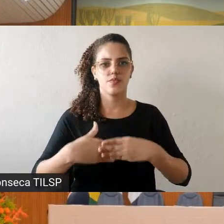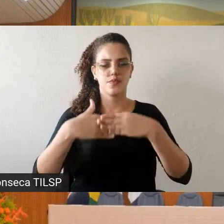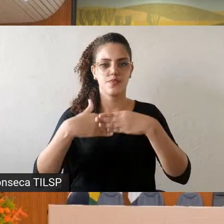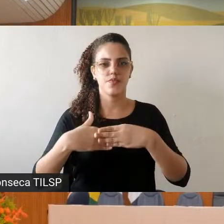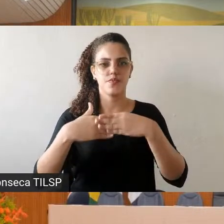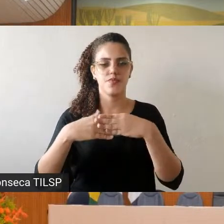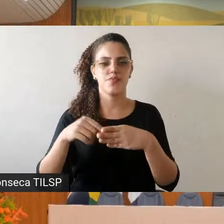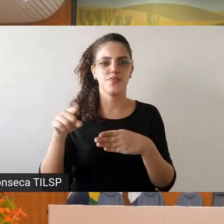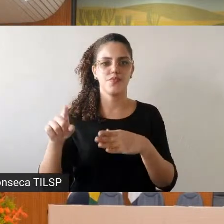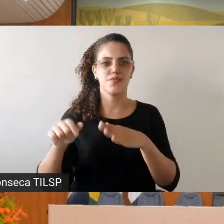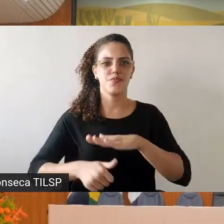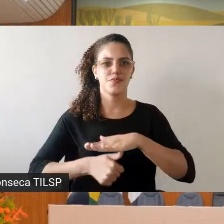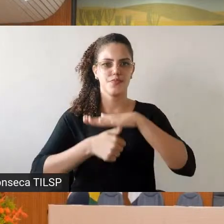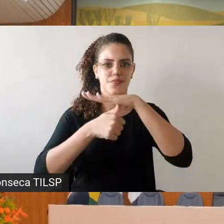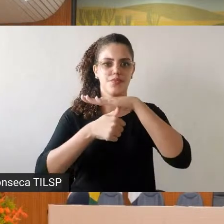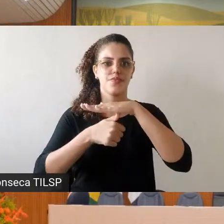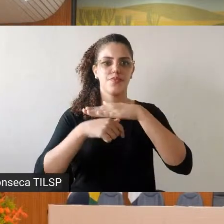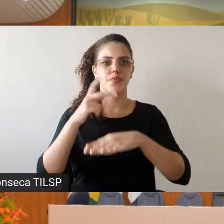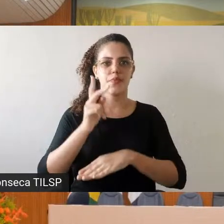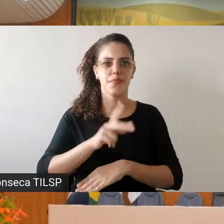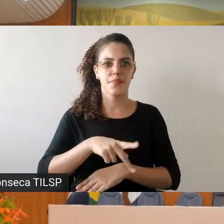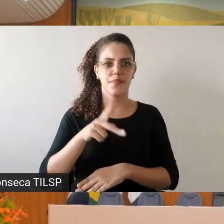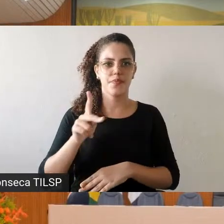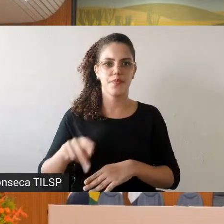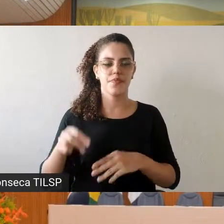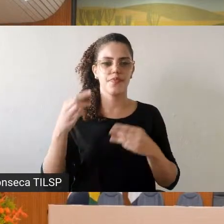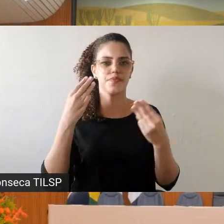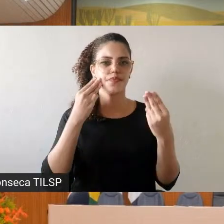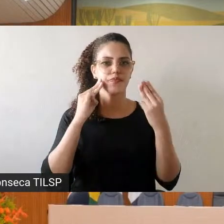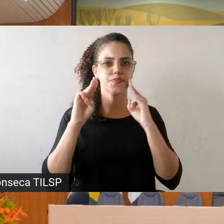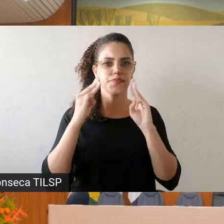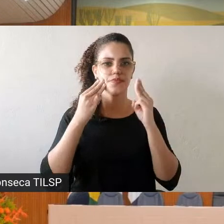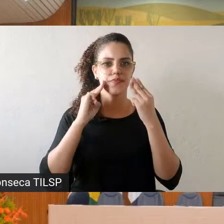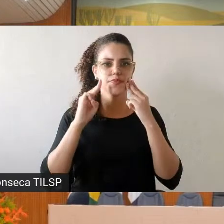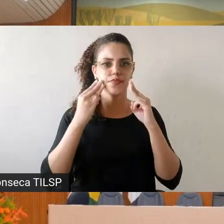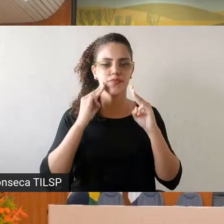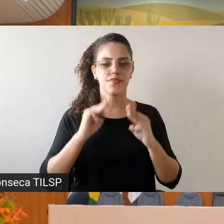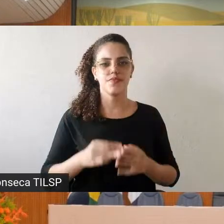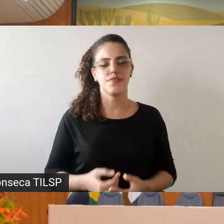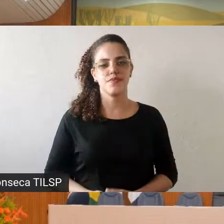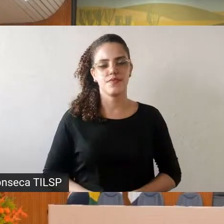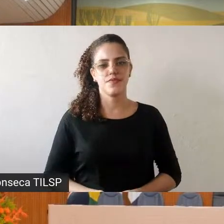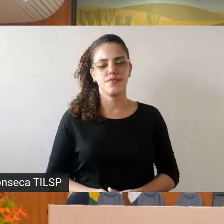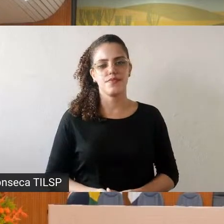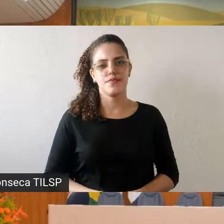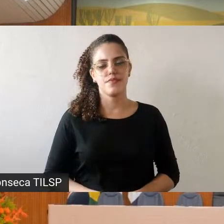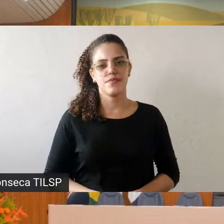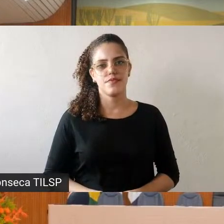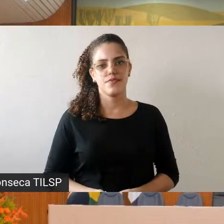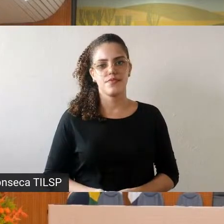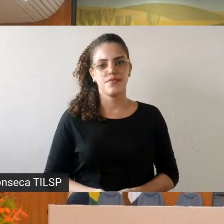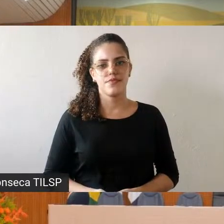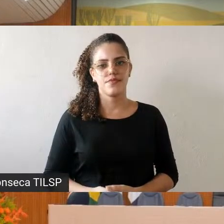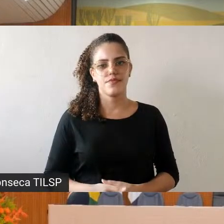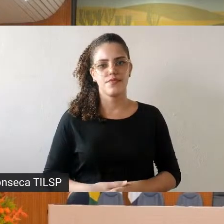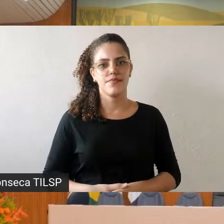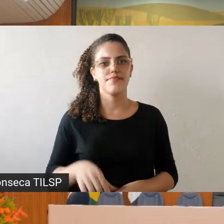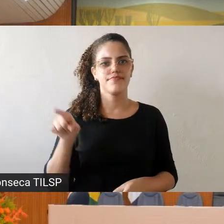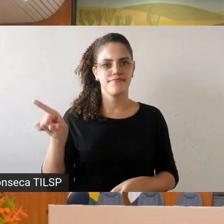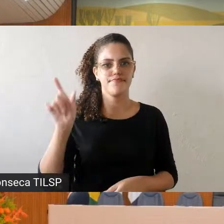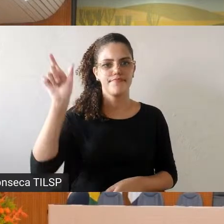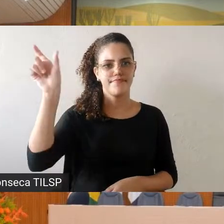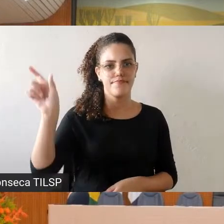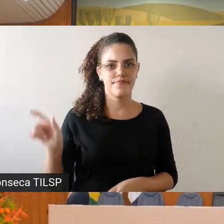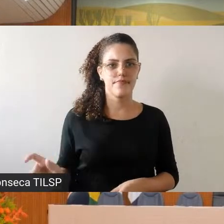reitor, professor Marcelo Carneiro Leão, em nome do qual quero saudar os